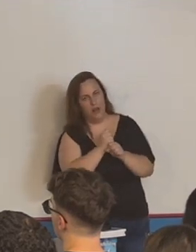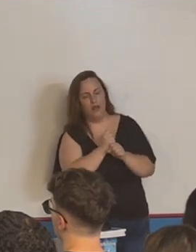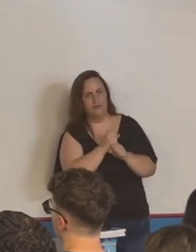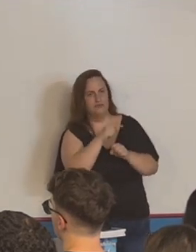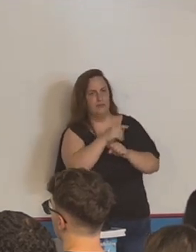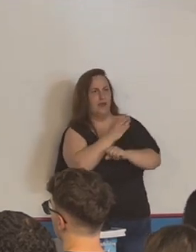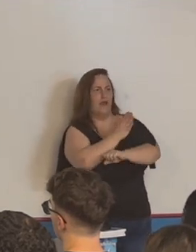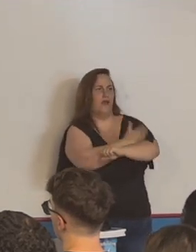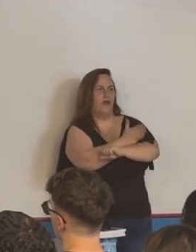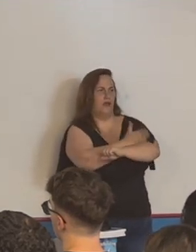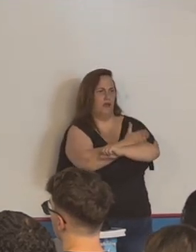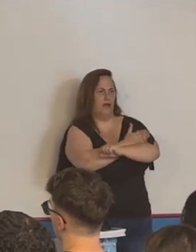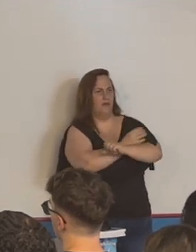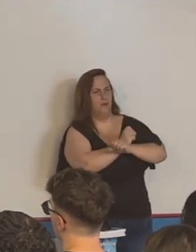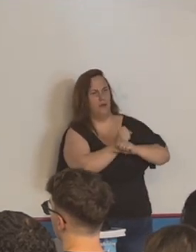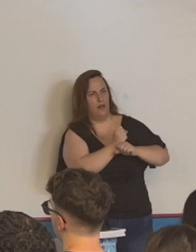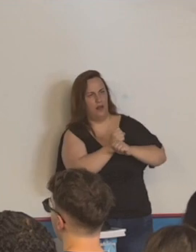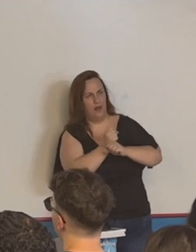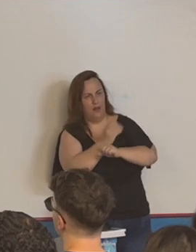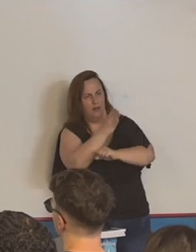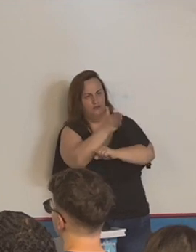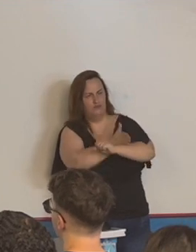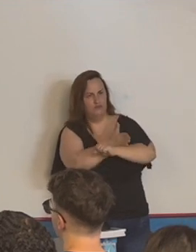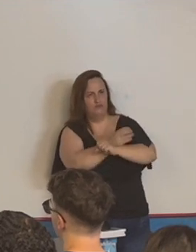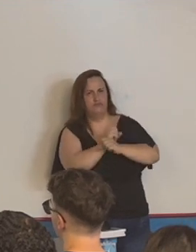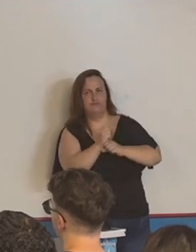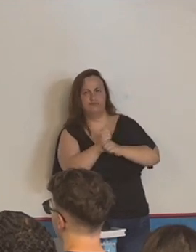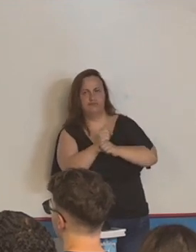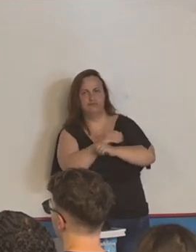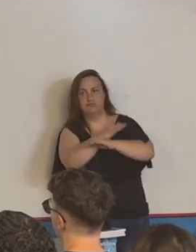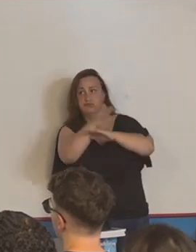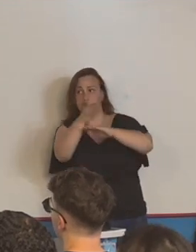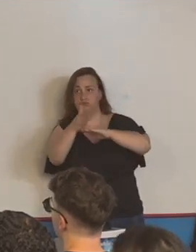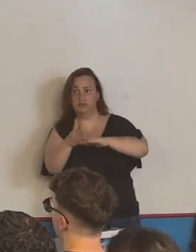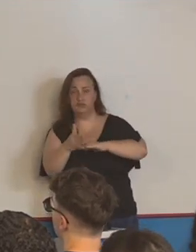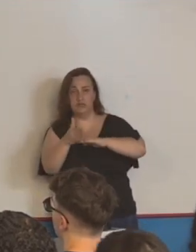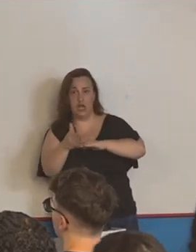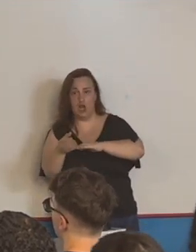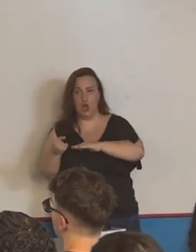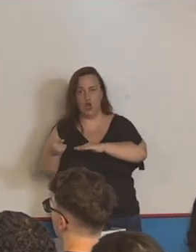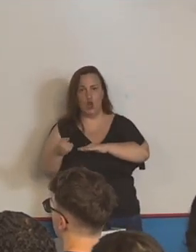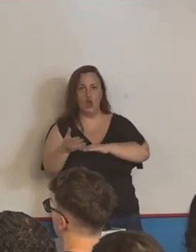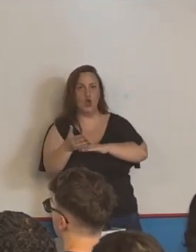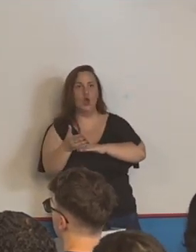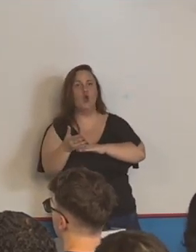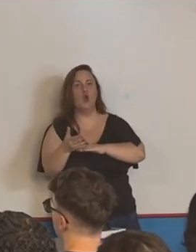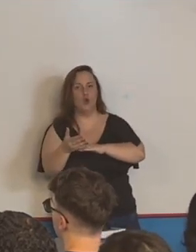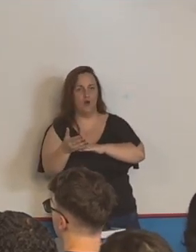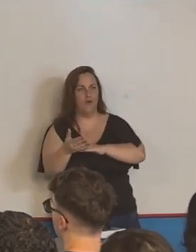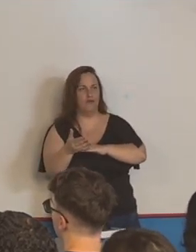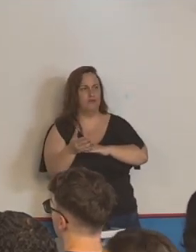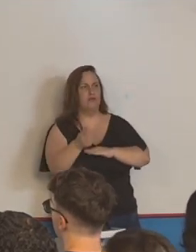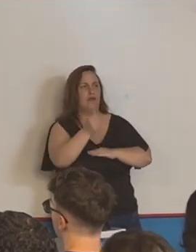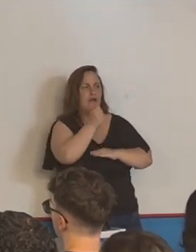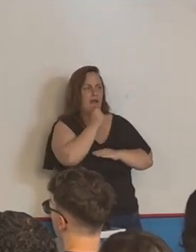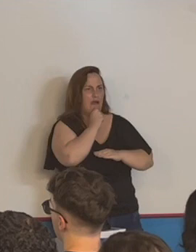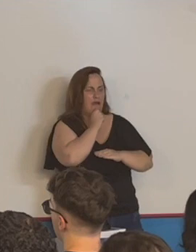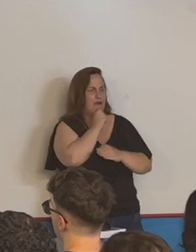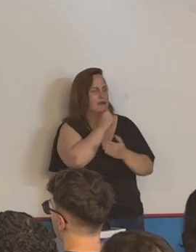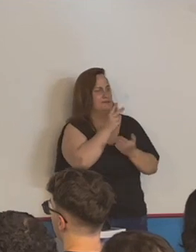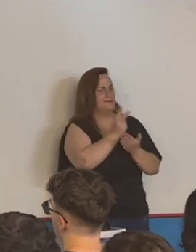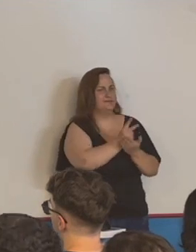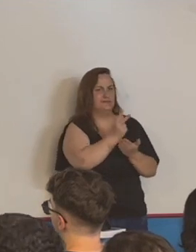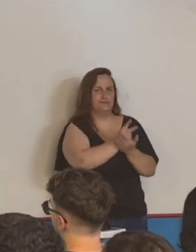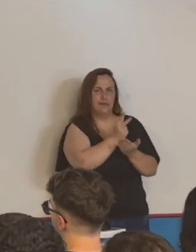colonial, né, que a sociedade brasileira que foi fundada, né, com bases coloniais,